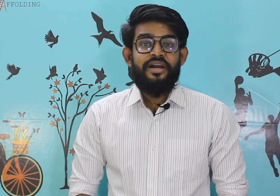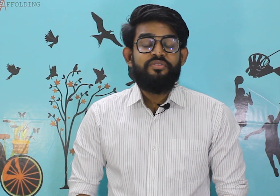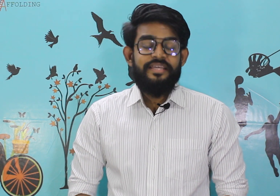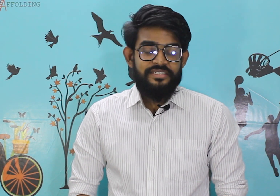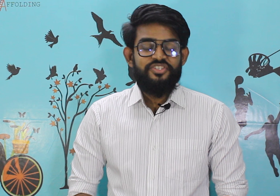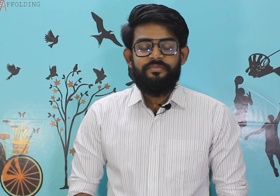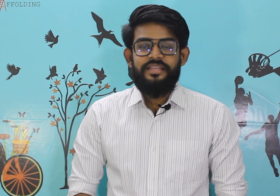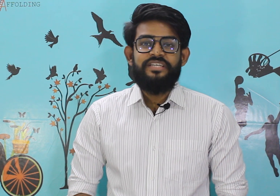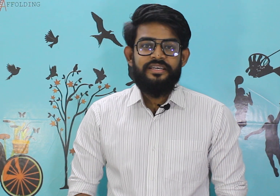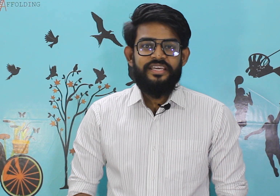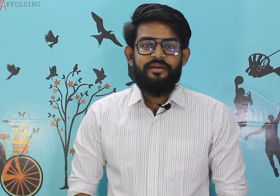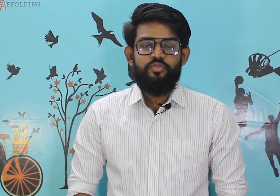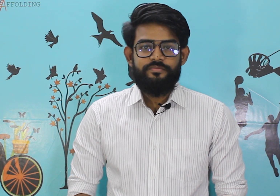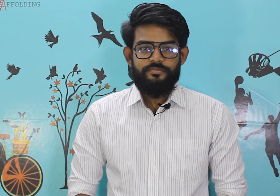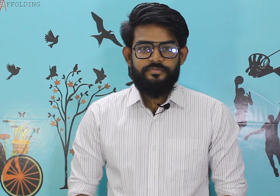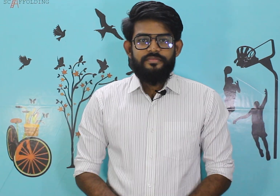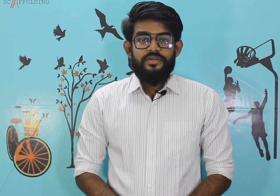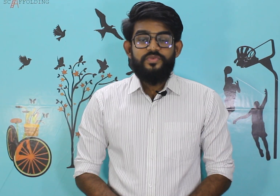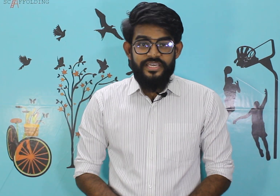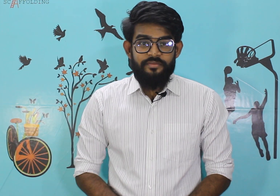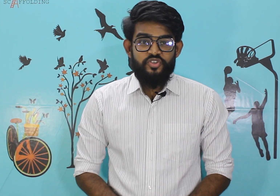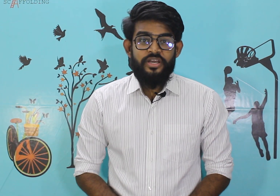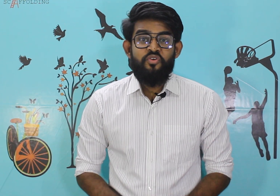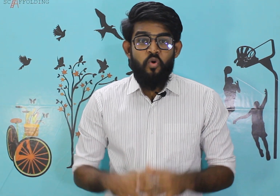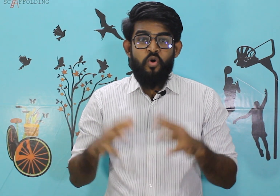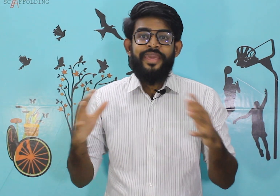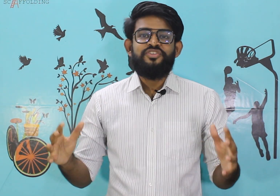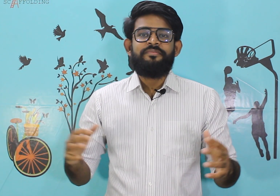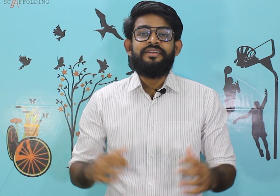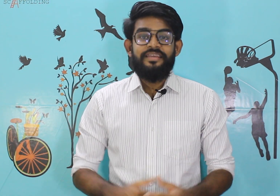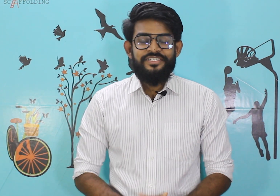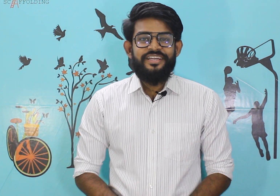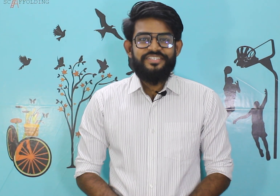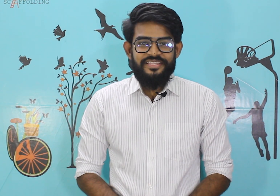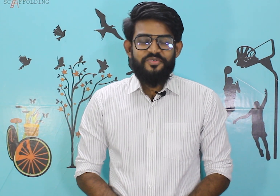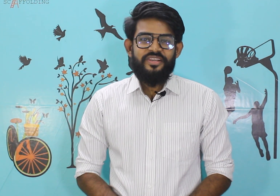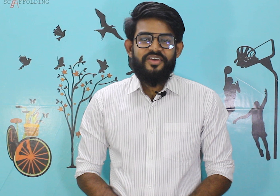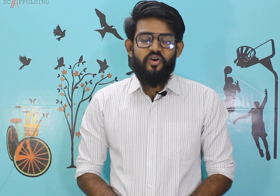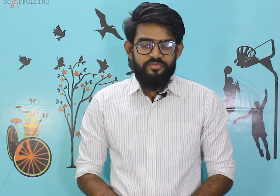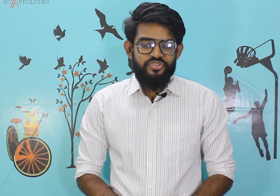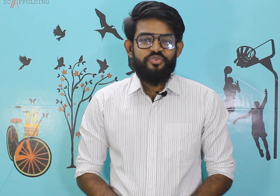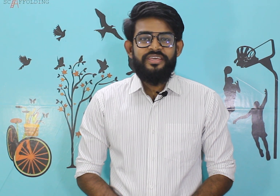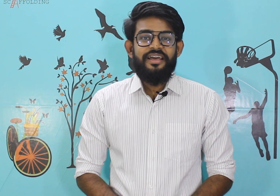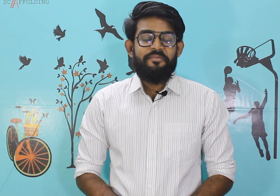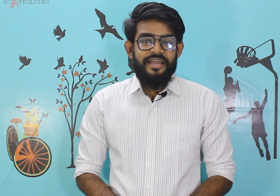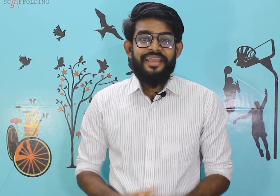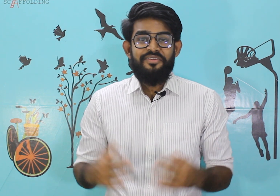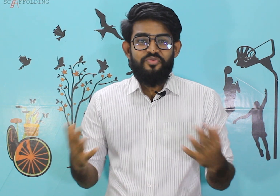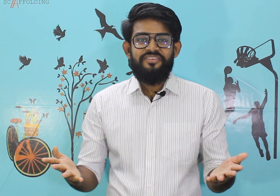আরো 30 টি শব্দের ইশারা শেখাবো। শিক্ষা বিষয়ক আরো অনেক শব্দের ইশারা শিখতে হলে অবশ্যই আমার আগের দুটি